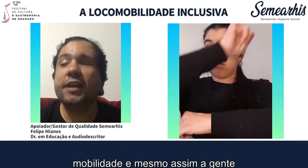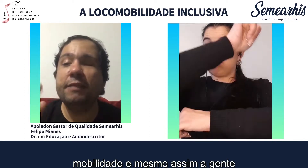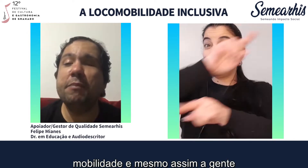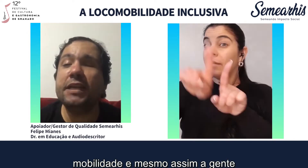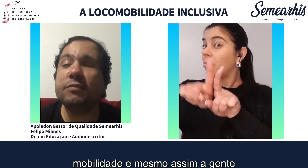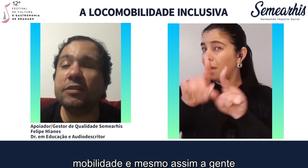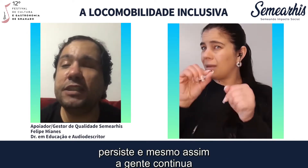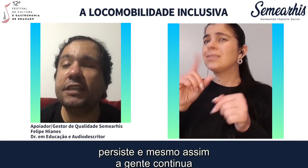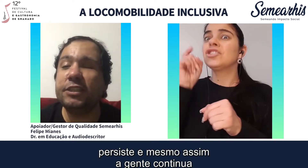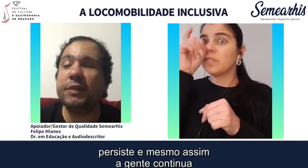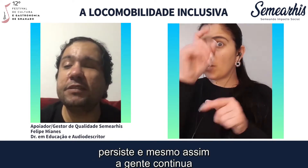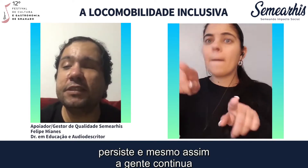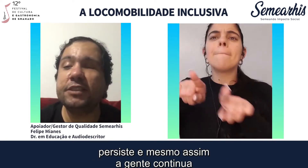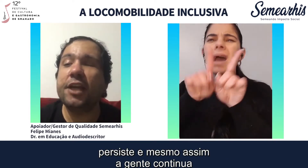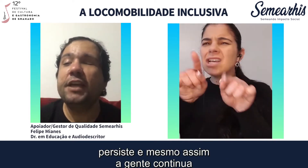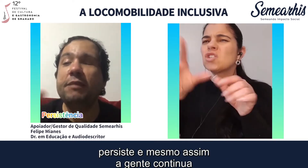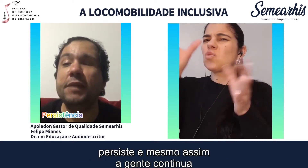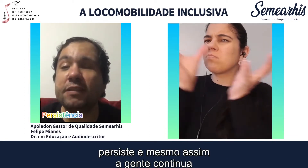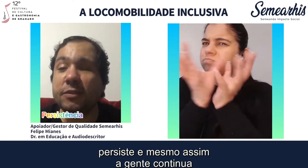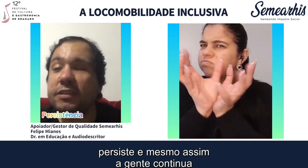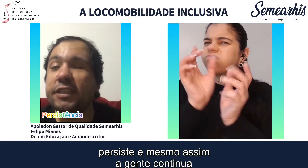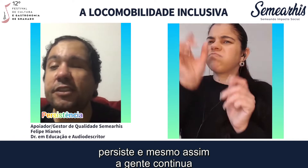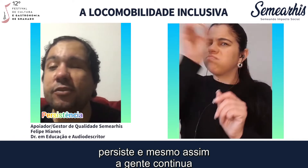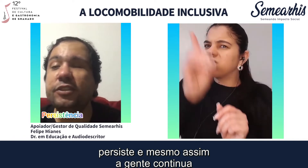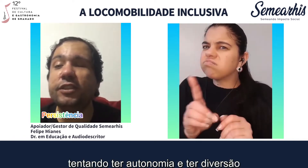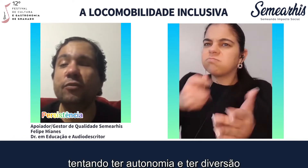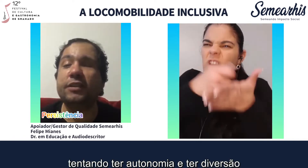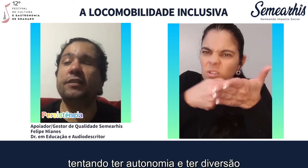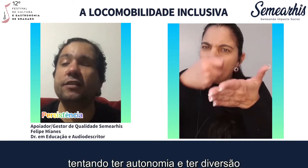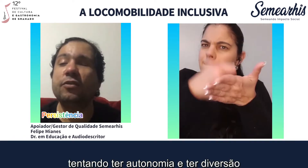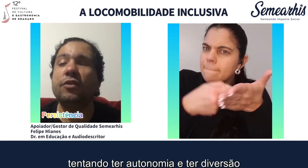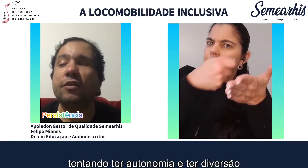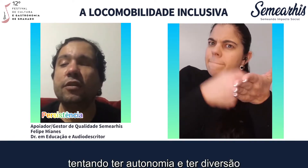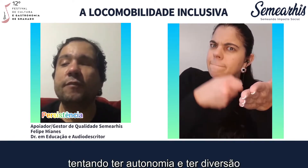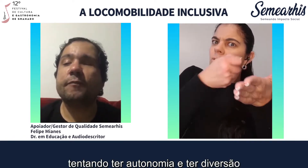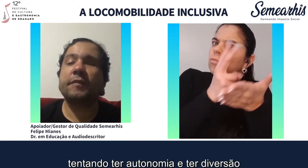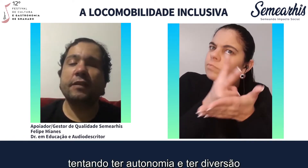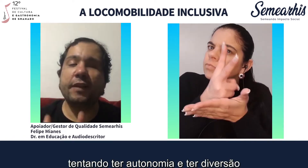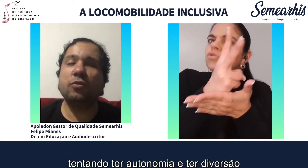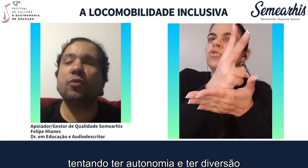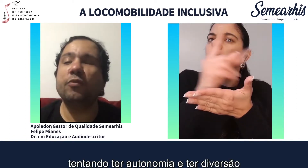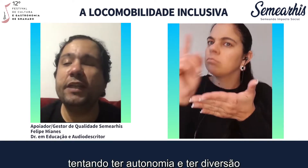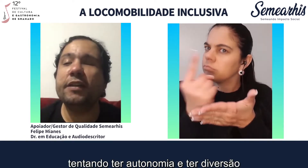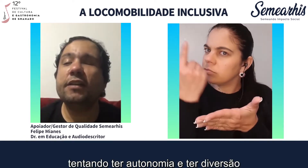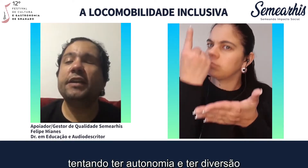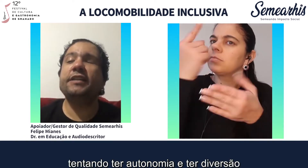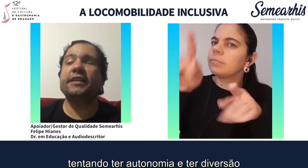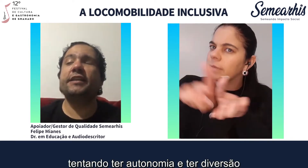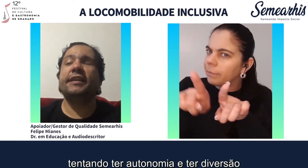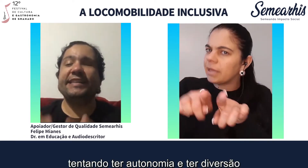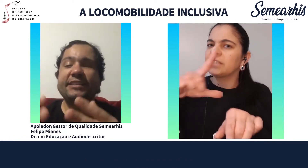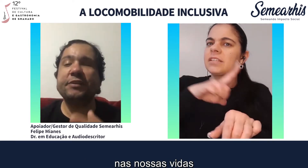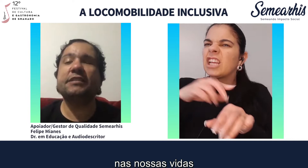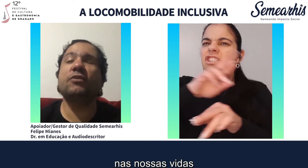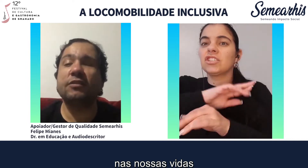mobilidade. E mesmo assim a gente persiste. E mesmo assim a gente continua tentando ter autonomia e